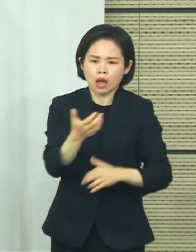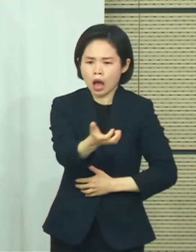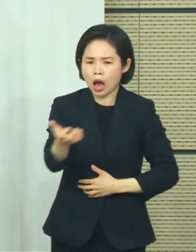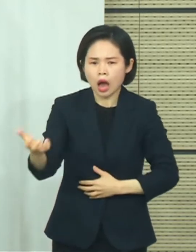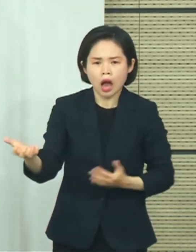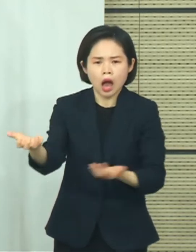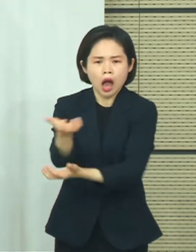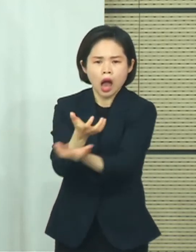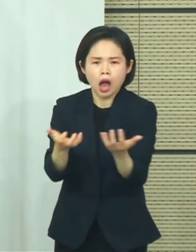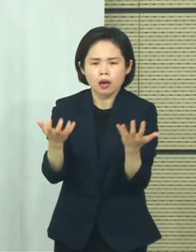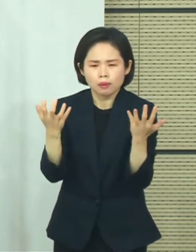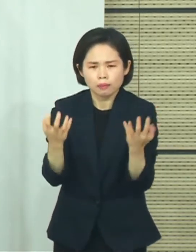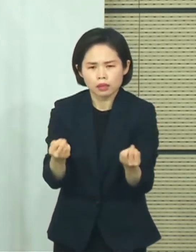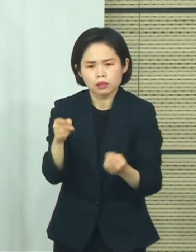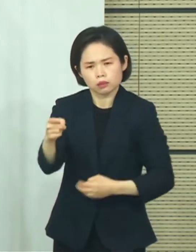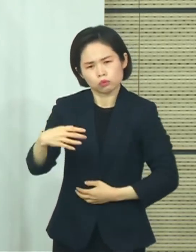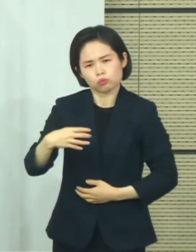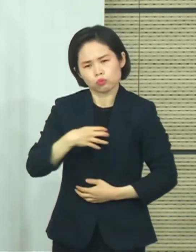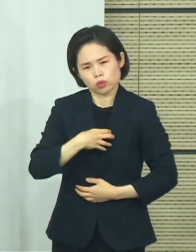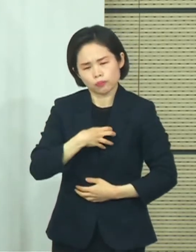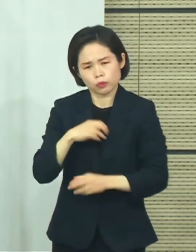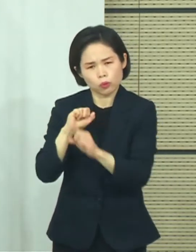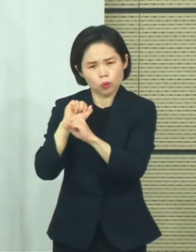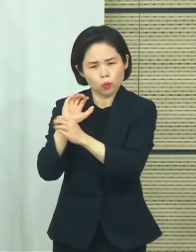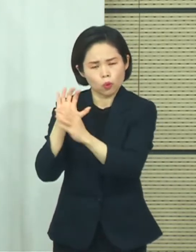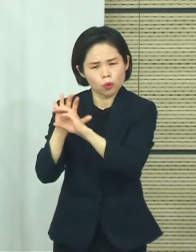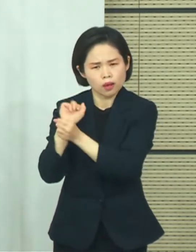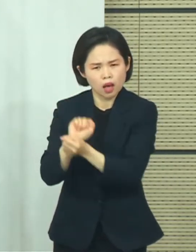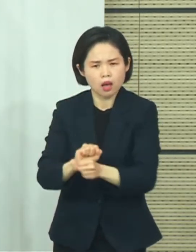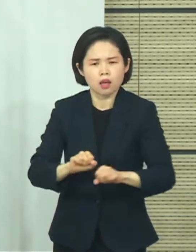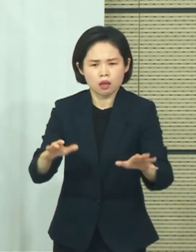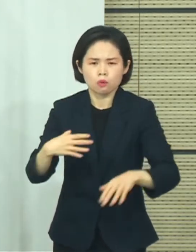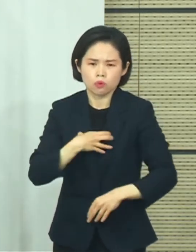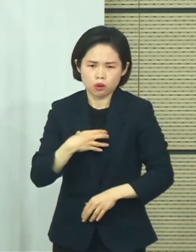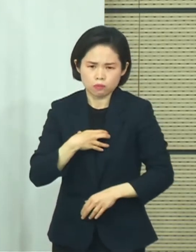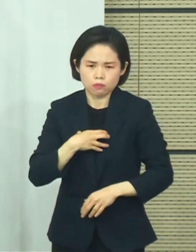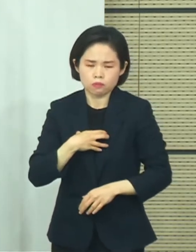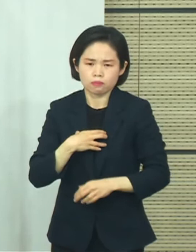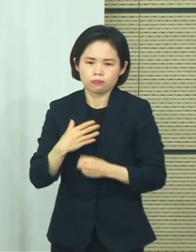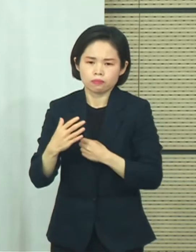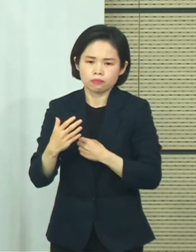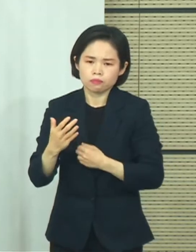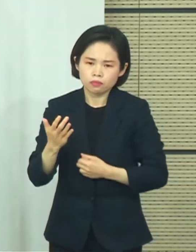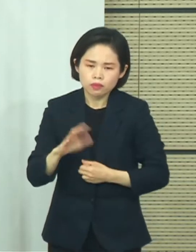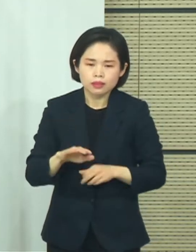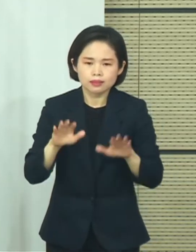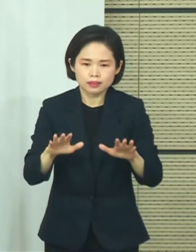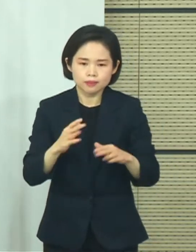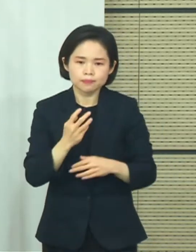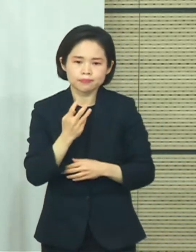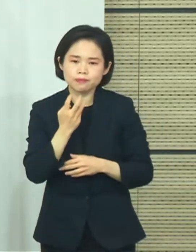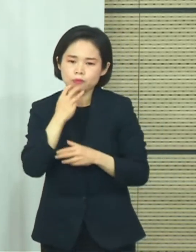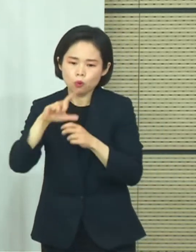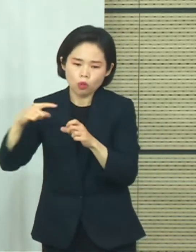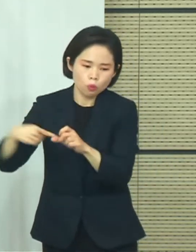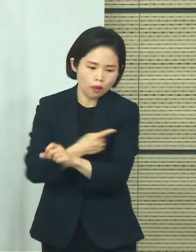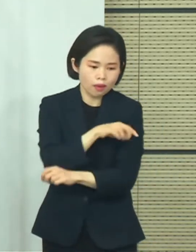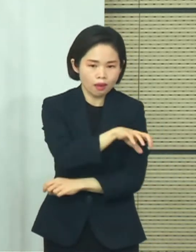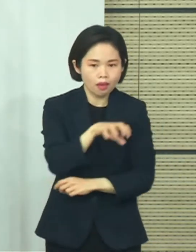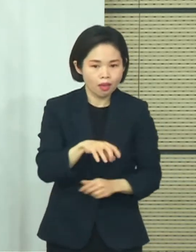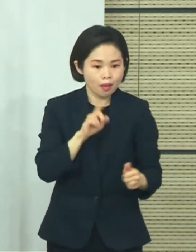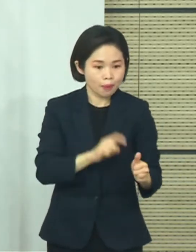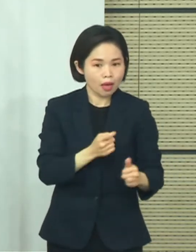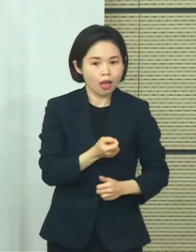요인입니다 이러한 상황에서 비수도권 지역의 의 글이 2기를 완화하는 것은 그리 투기의